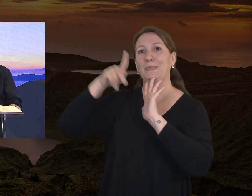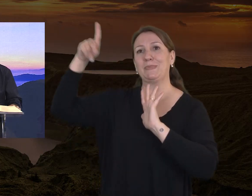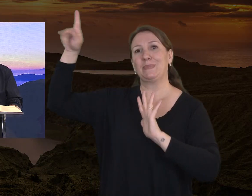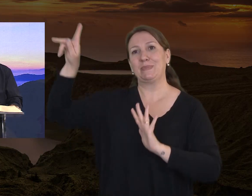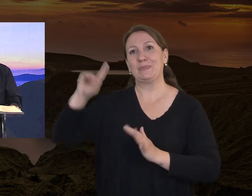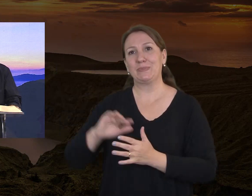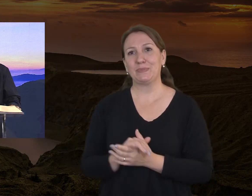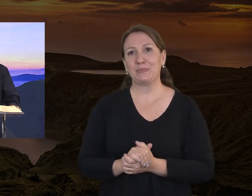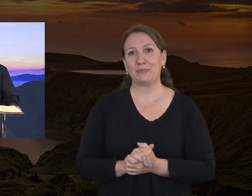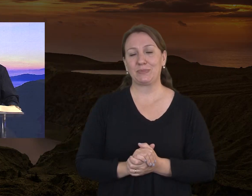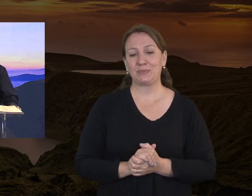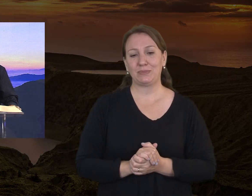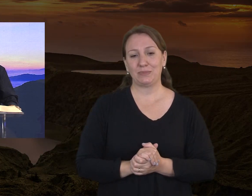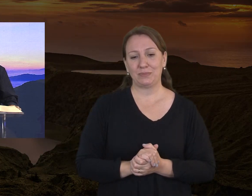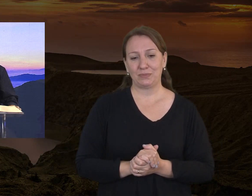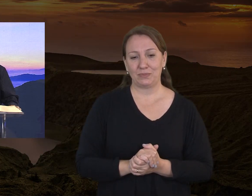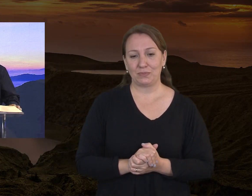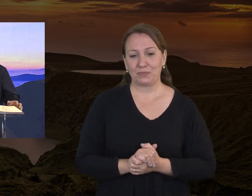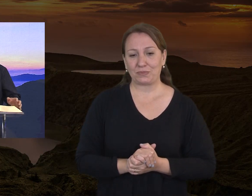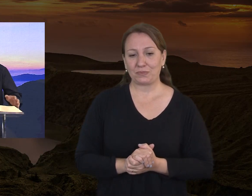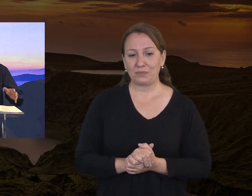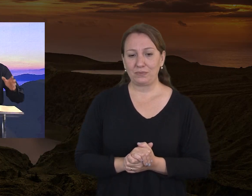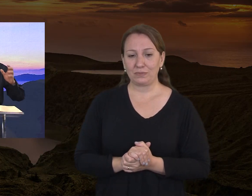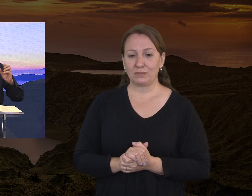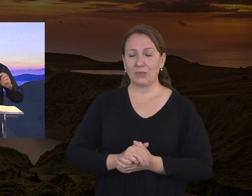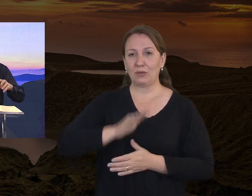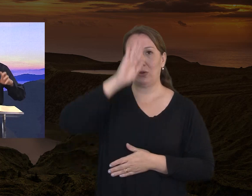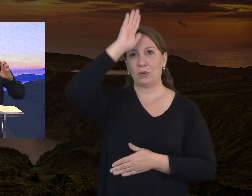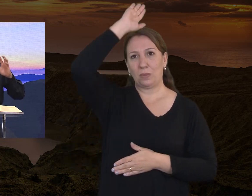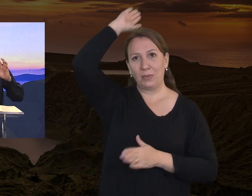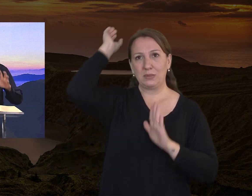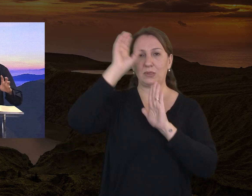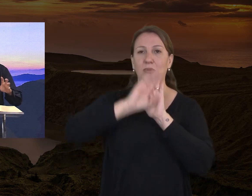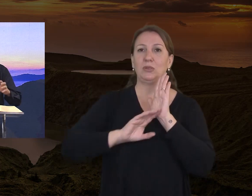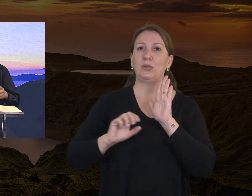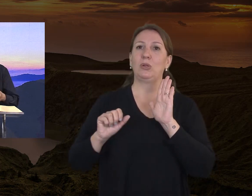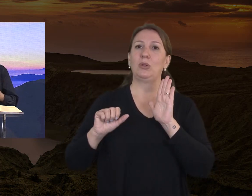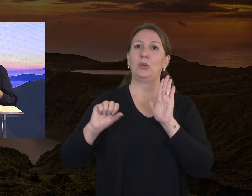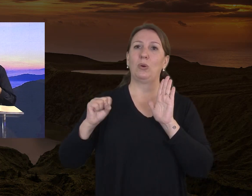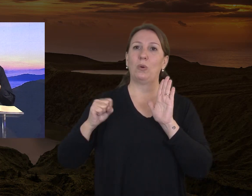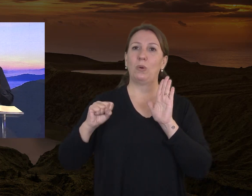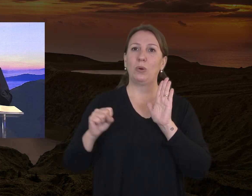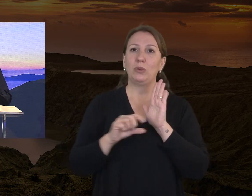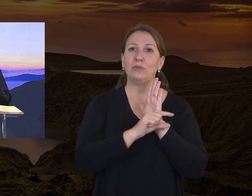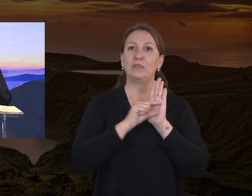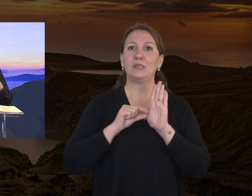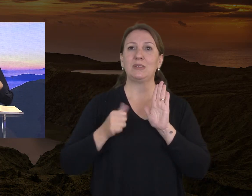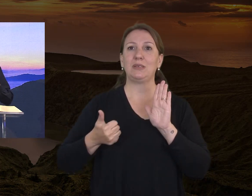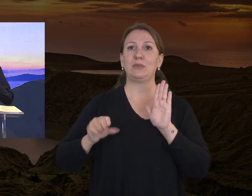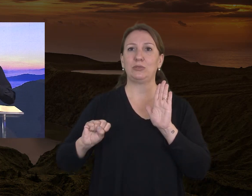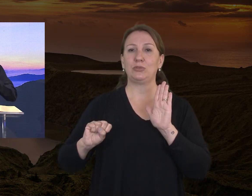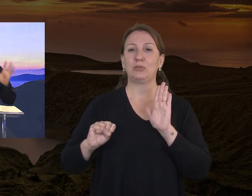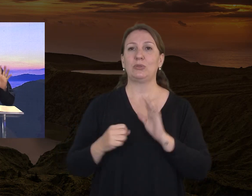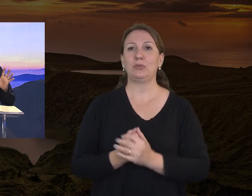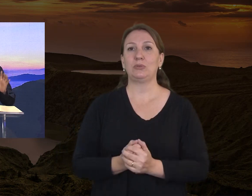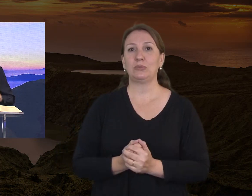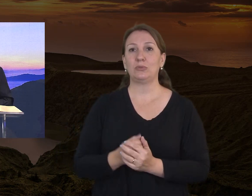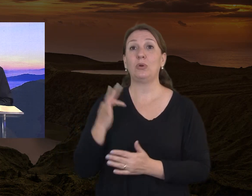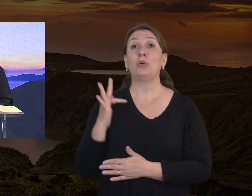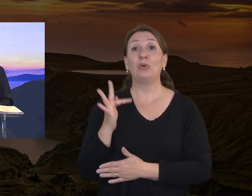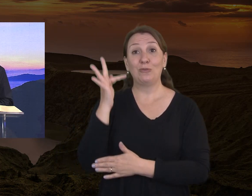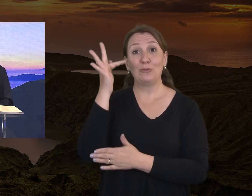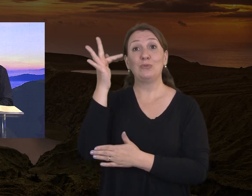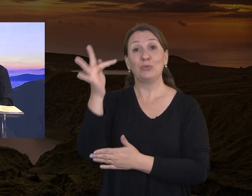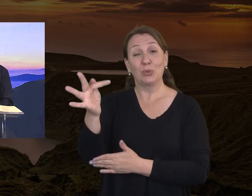versículo 18, O versículo já diz: nada se compara com a glória a ser revelada em nós. Essa glória vai se revelar em